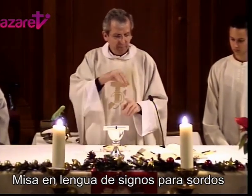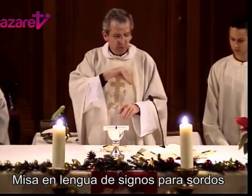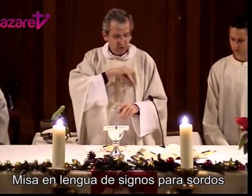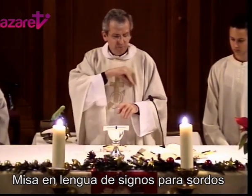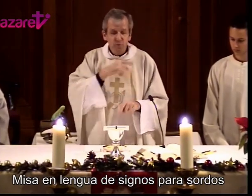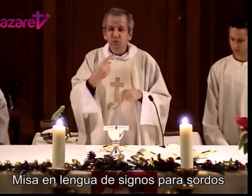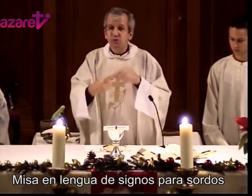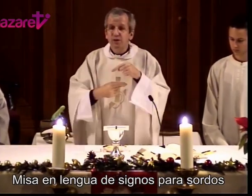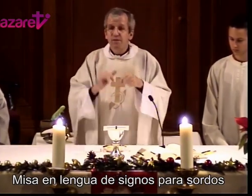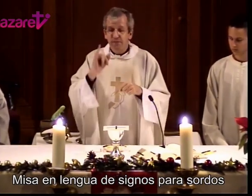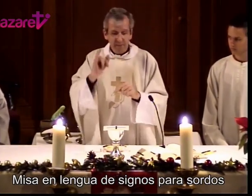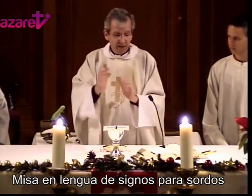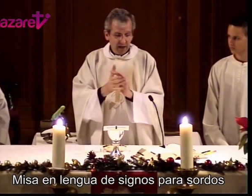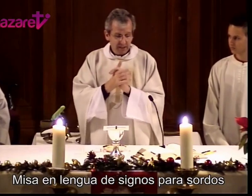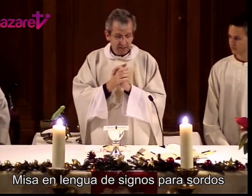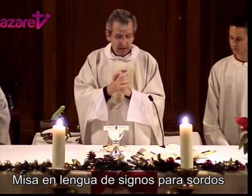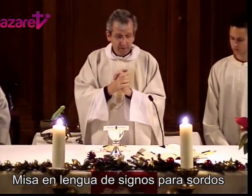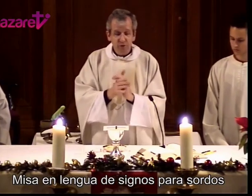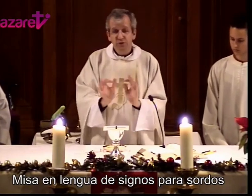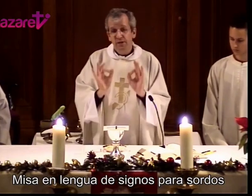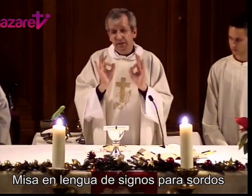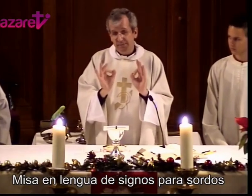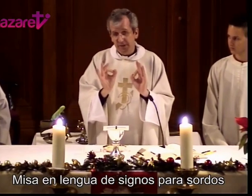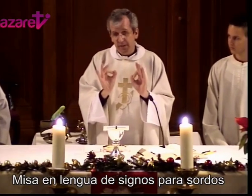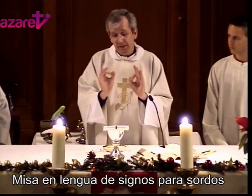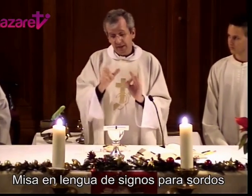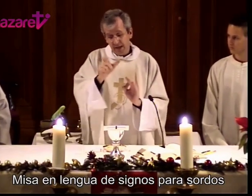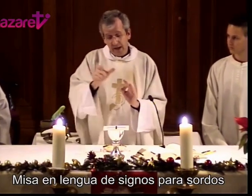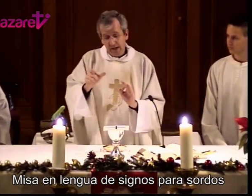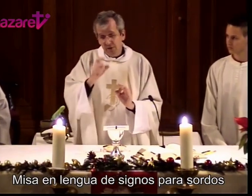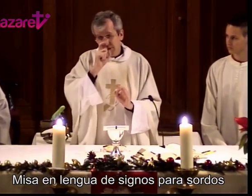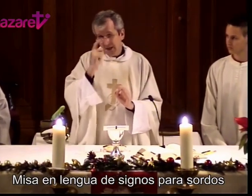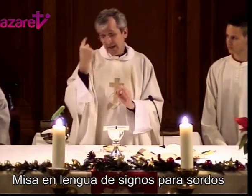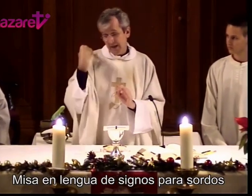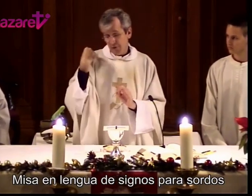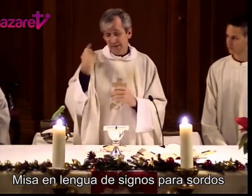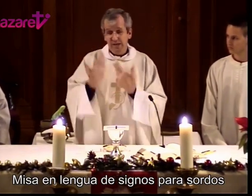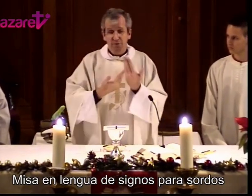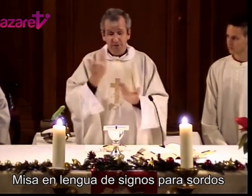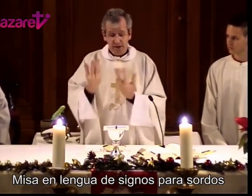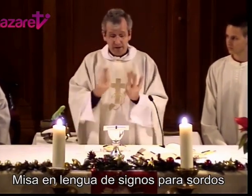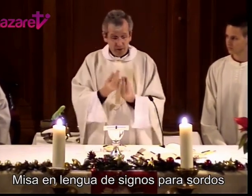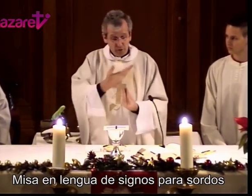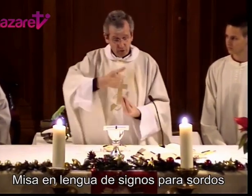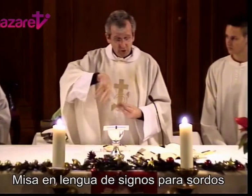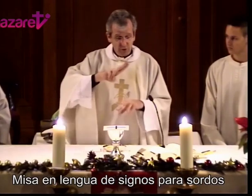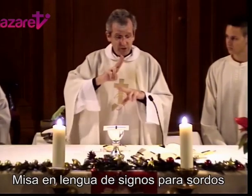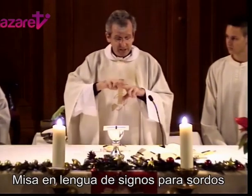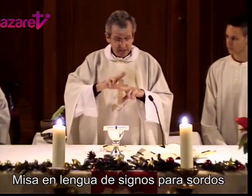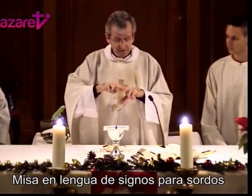hermanos difuntos, familiares y amigos, especialmente aquellos que que el año pasado celebraban con nosotros estas